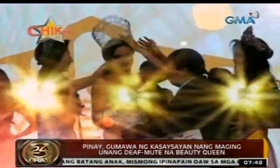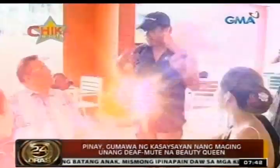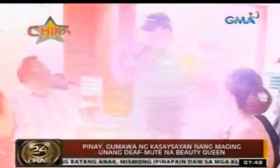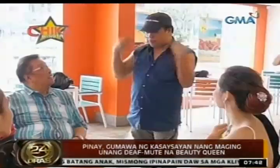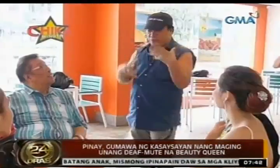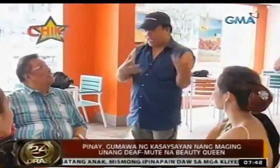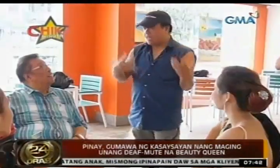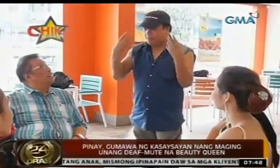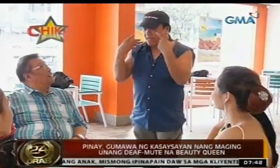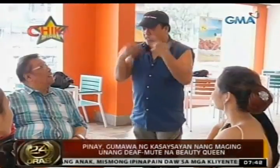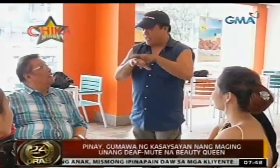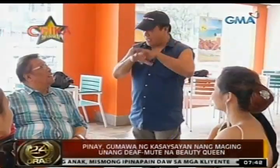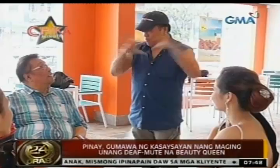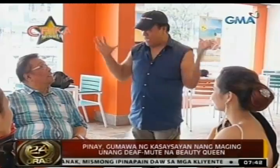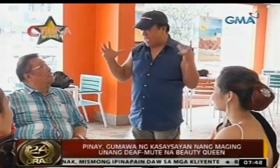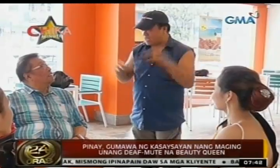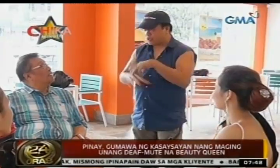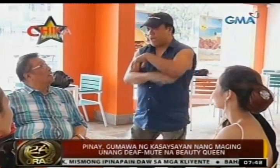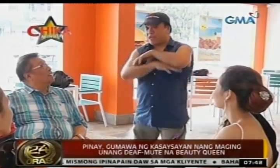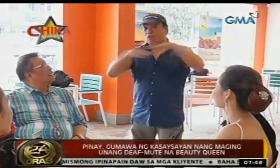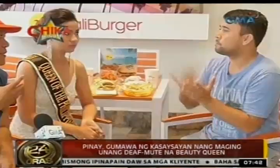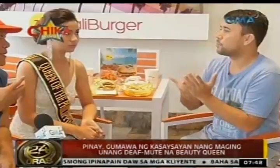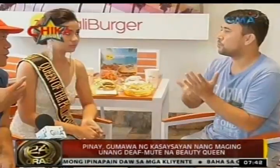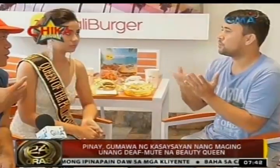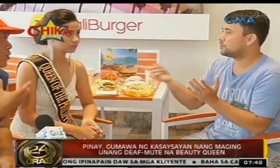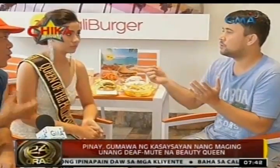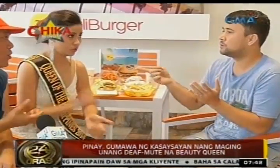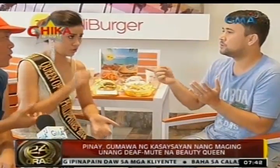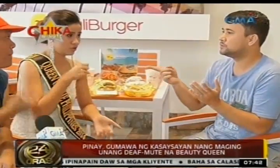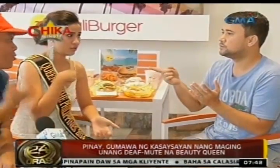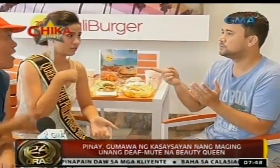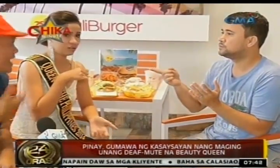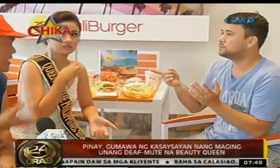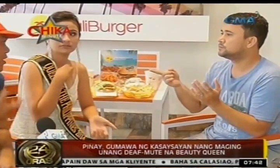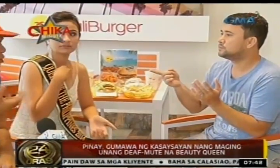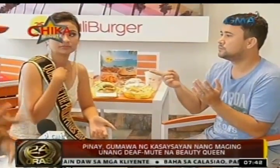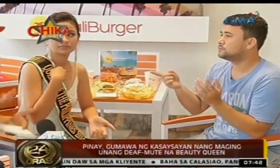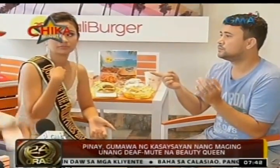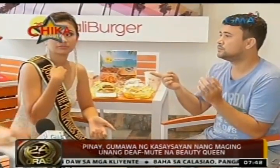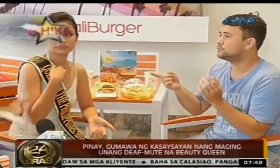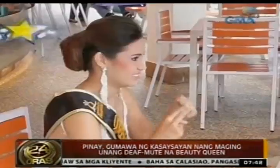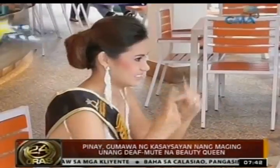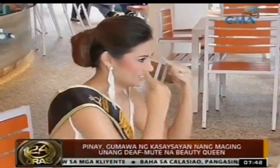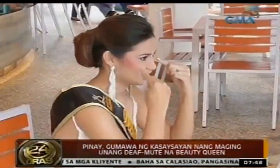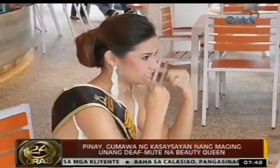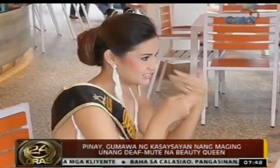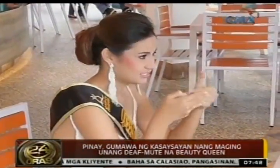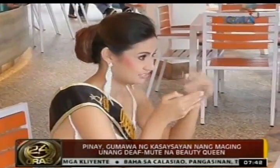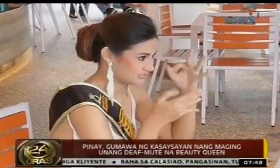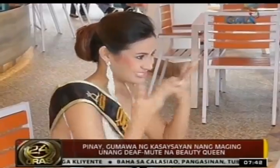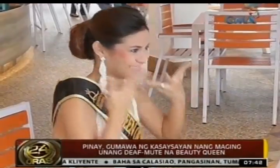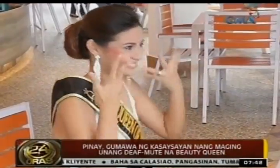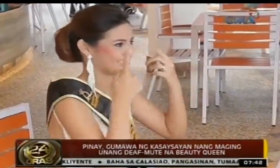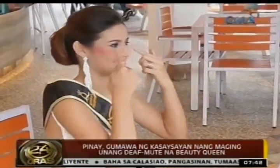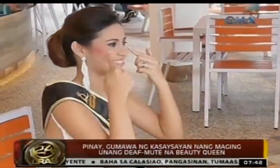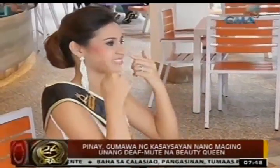Sa pamamagitan ng kanyang handler na si Mars Galang at ng aktor na deaf din na si Rome Malyari, nakipag-usap si Princess sa GMA